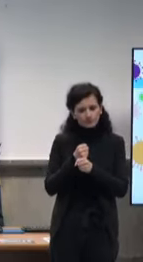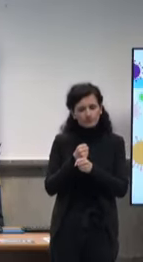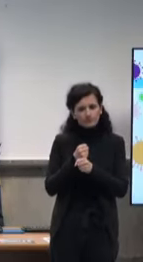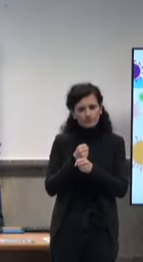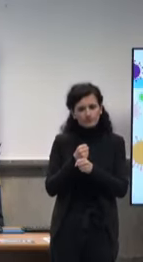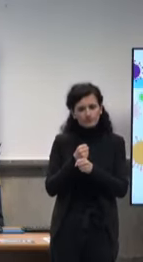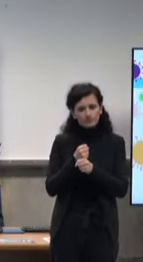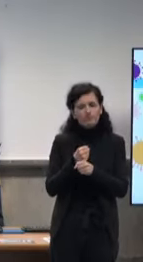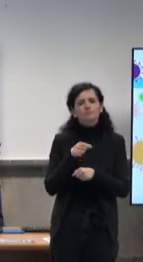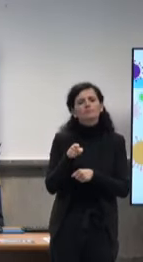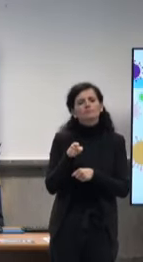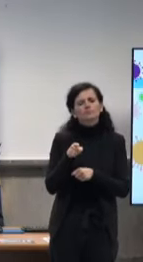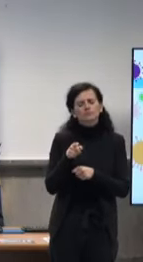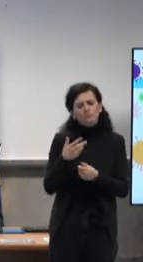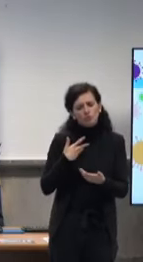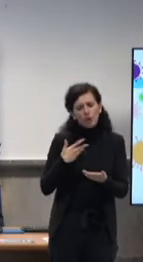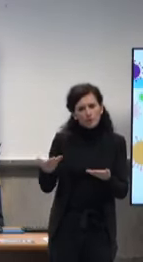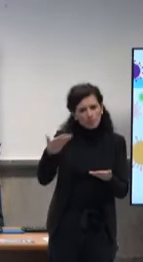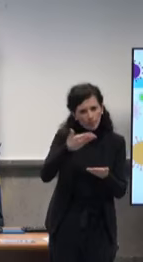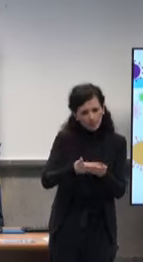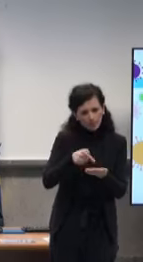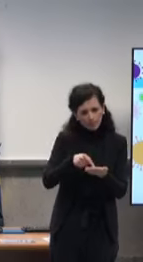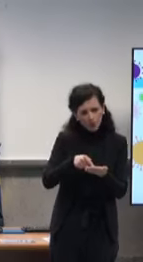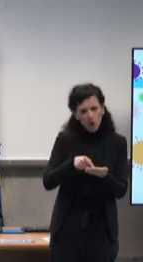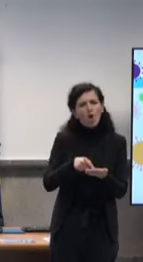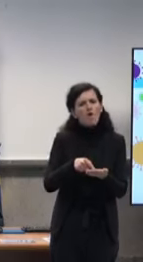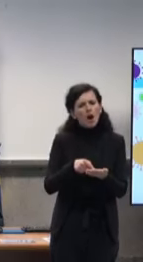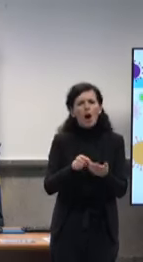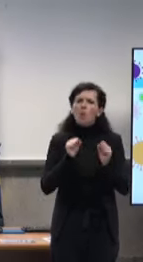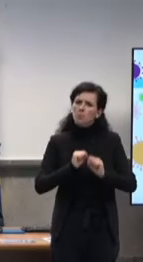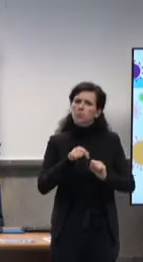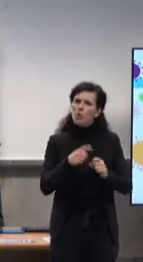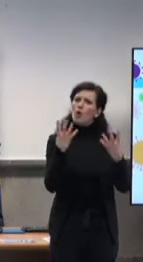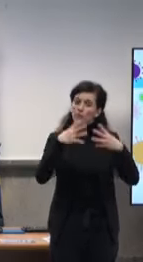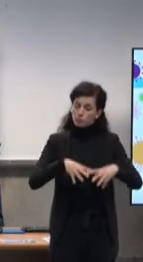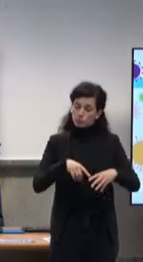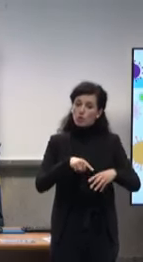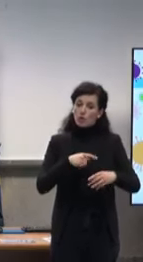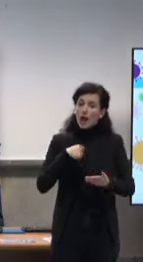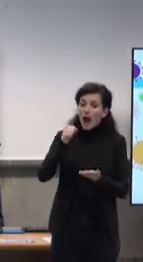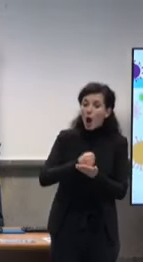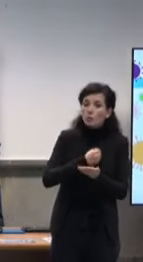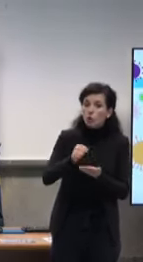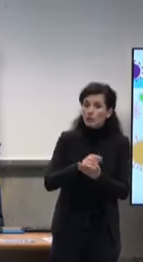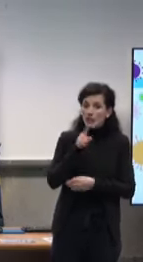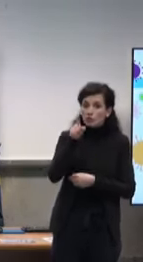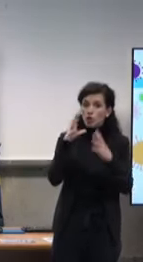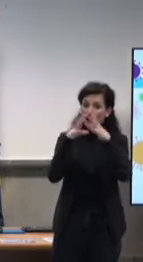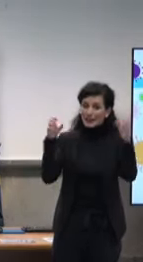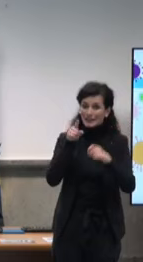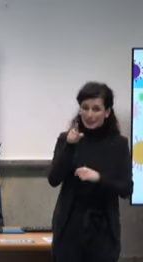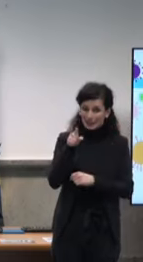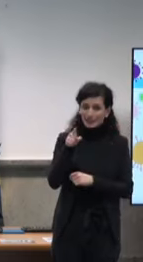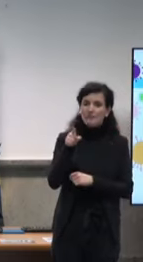siano delle prove che fanno pensare che funzioni si autorizzano le ditte a produrre e si supportano